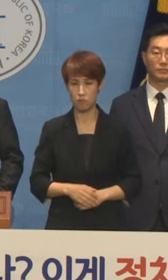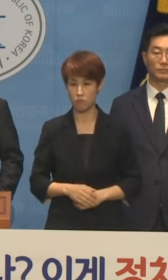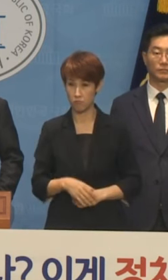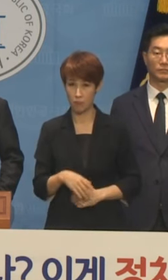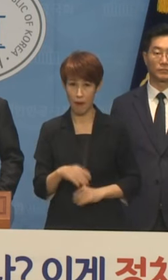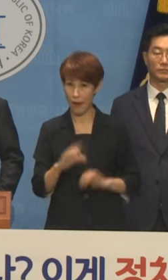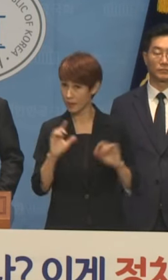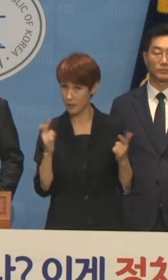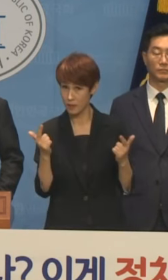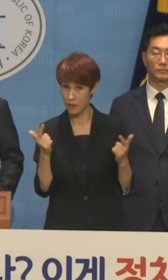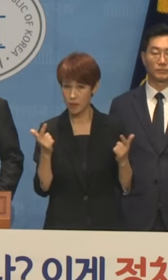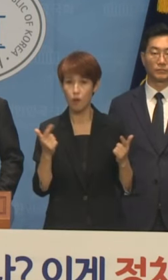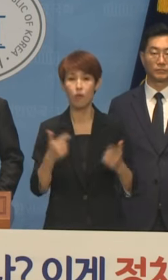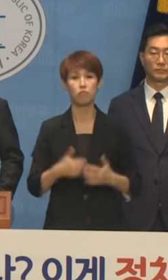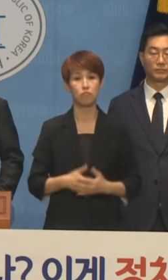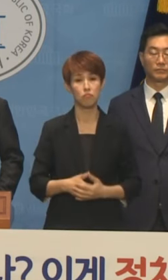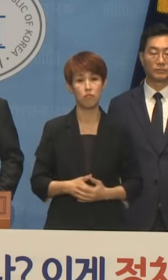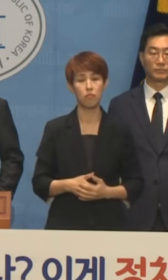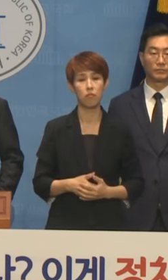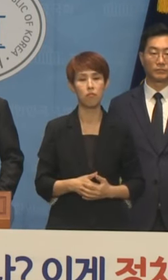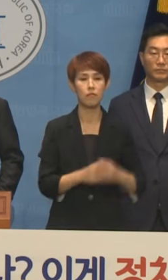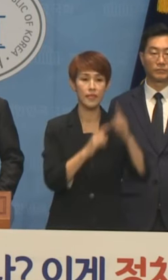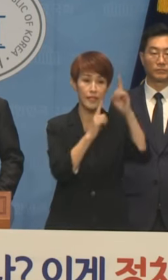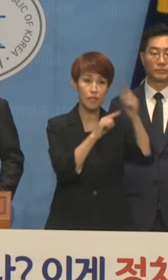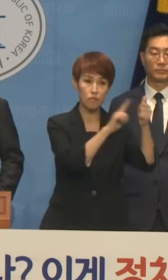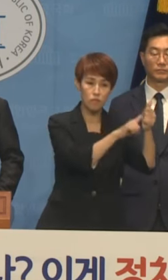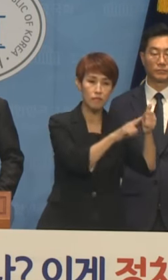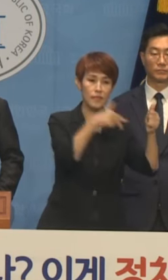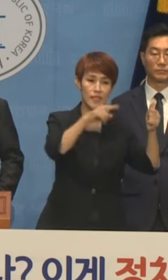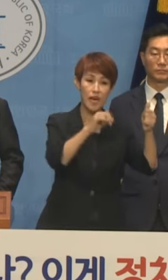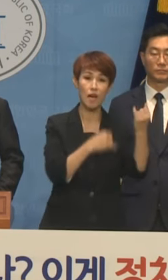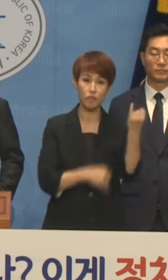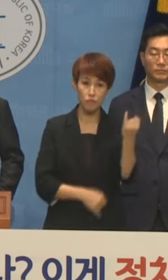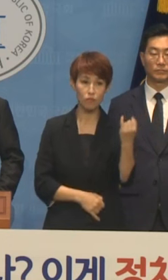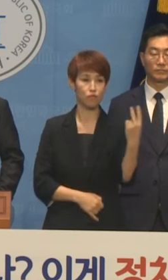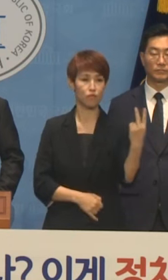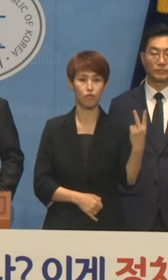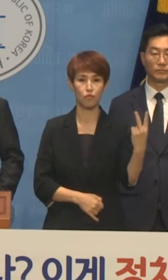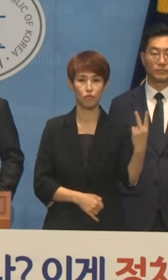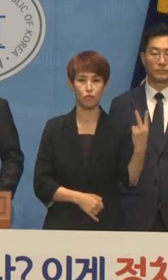아니라면은 최소한 이재용 그리고 장시호가 지금 문제가